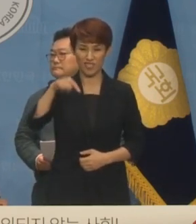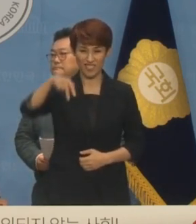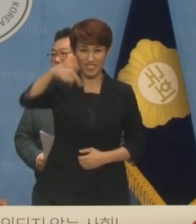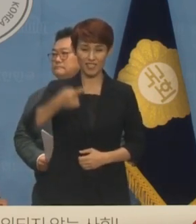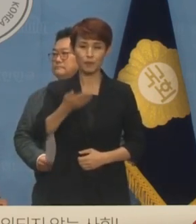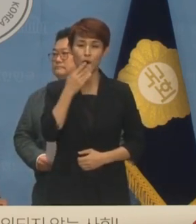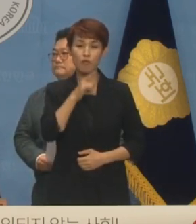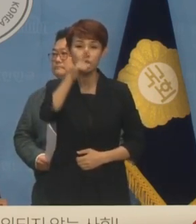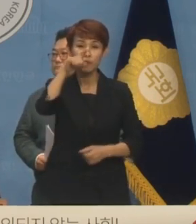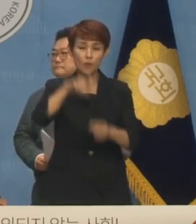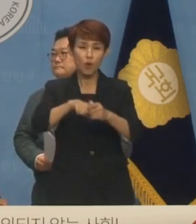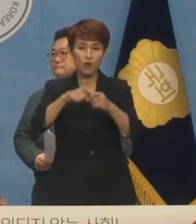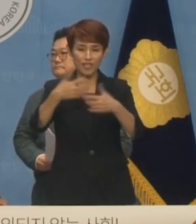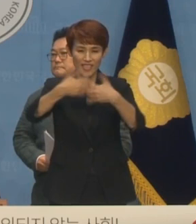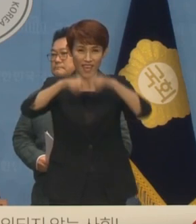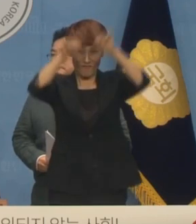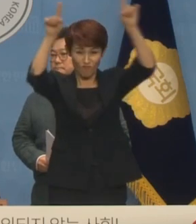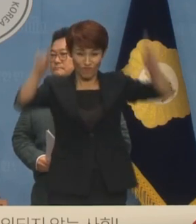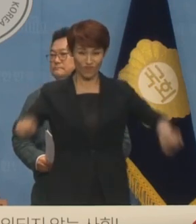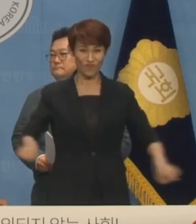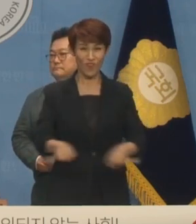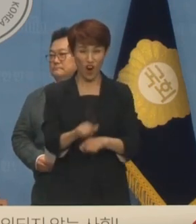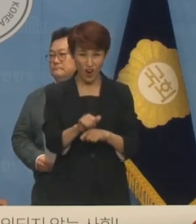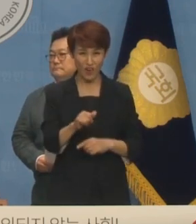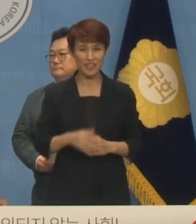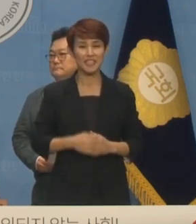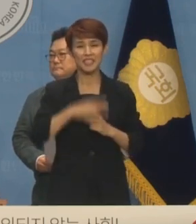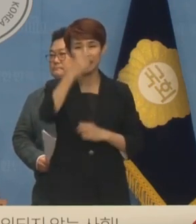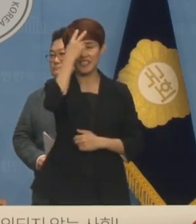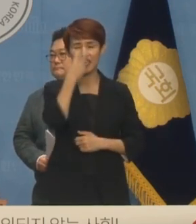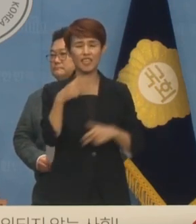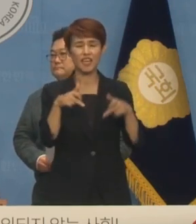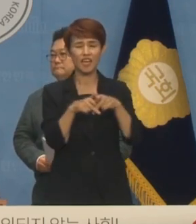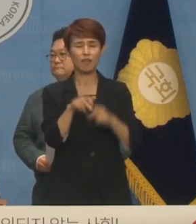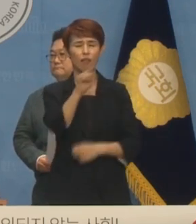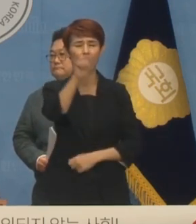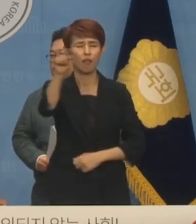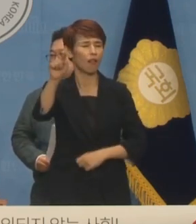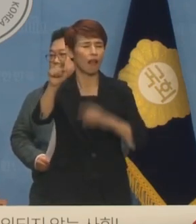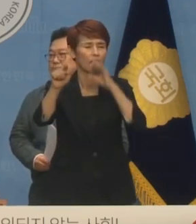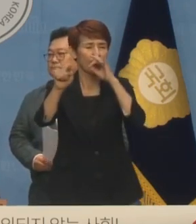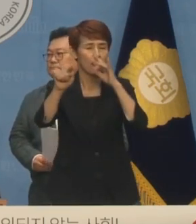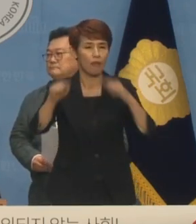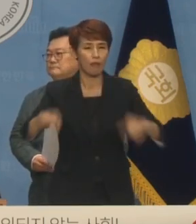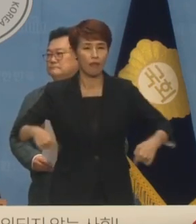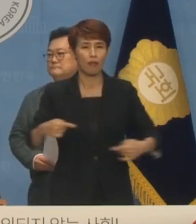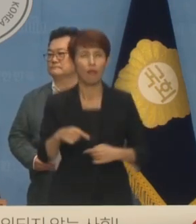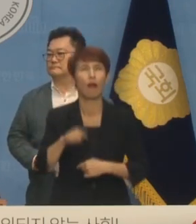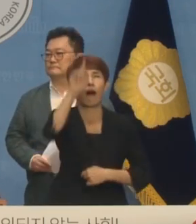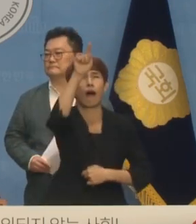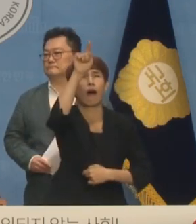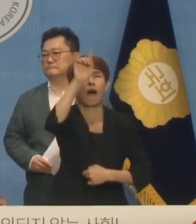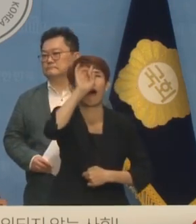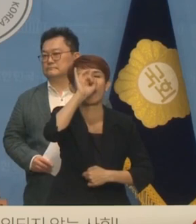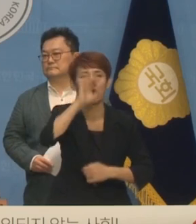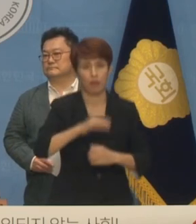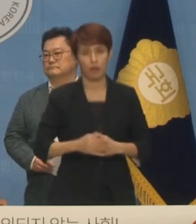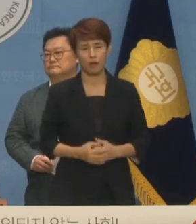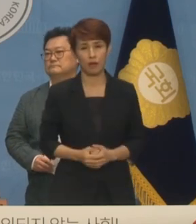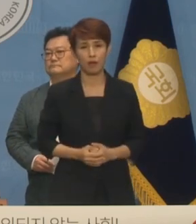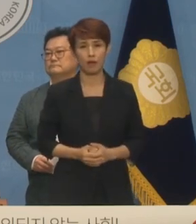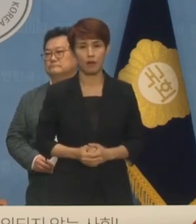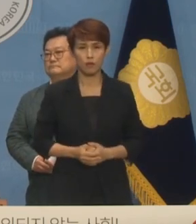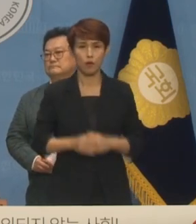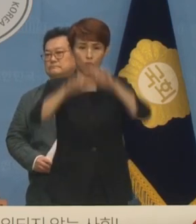예입니다. 시각장애인과 휠체어 장애인은 키오스크를 이용할 수가 없습니다. 공산품 관리에 관한